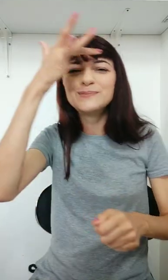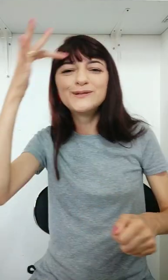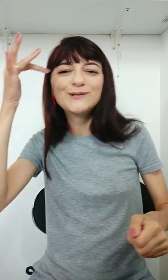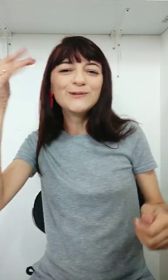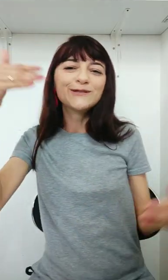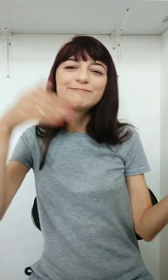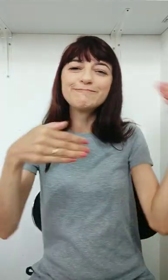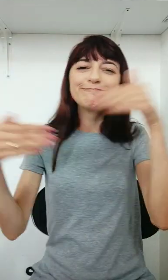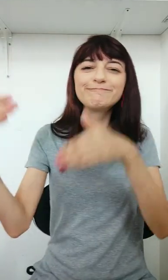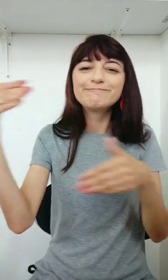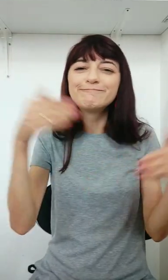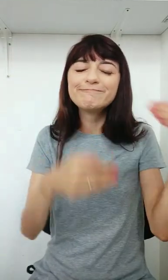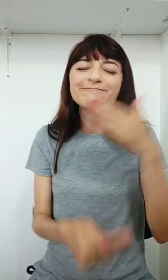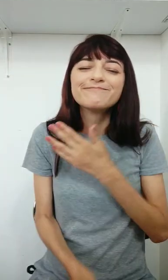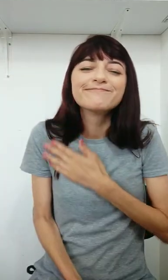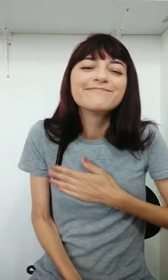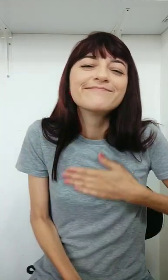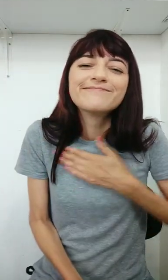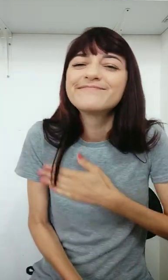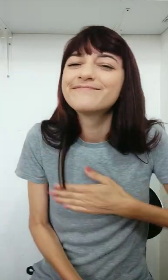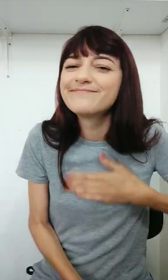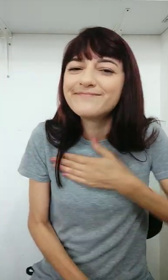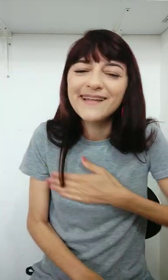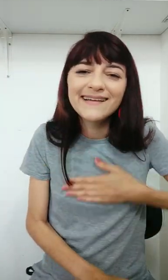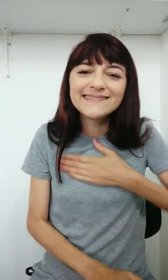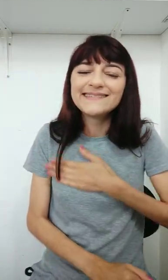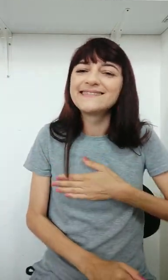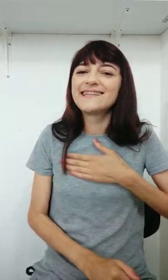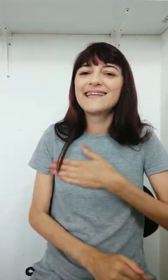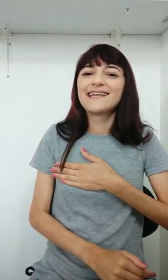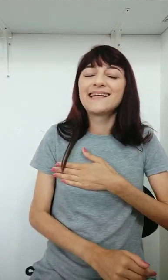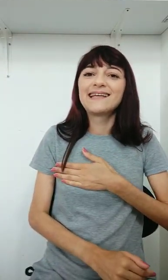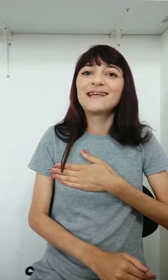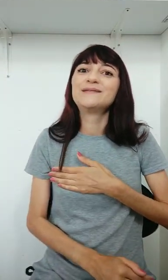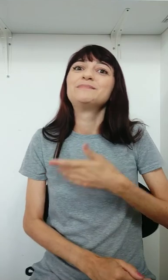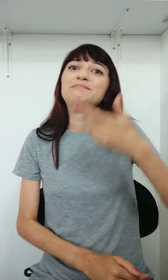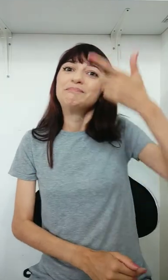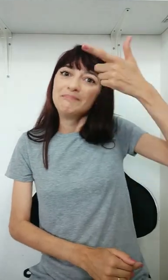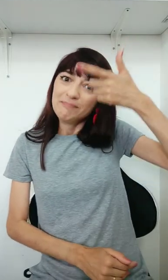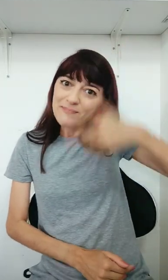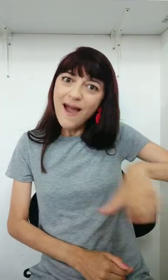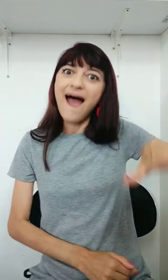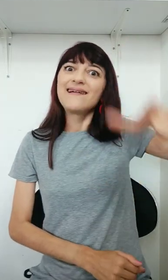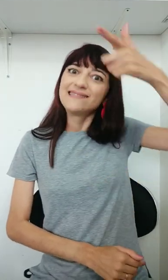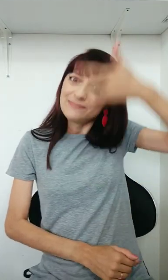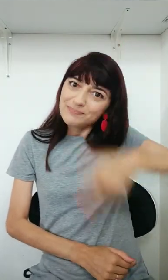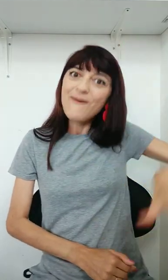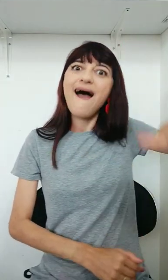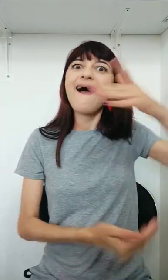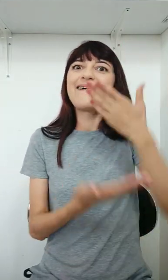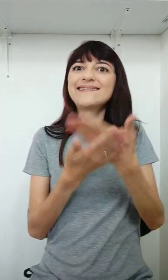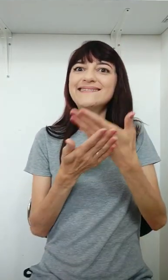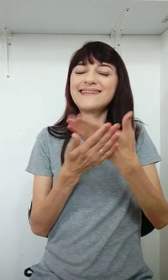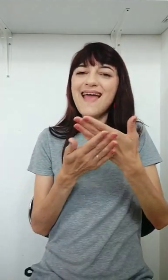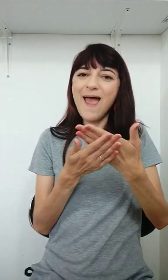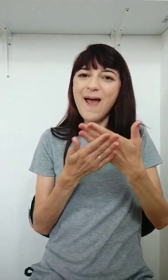Todas as pessoas que estão chegando, olá Maria Rita, Nayara, todo mundo que está chegando, Márcia, né? Pessoas que participam